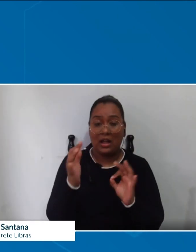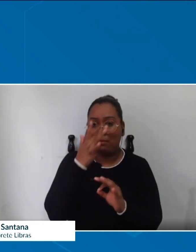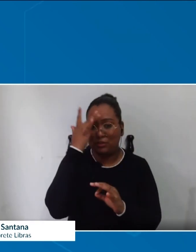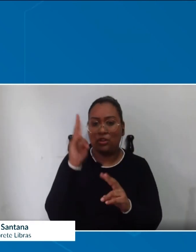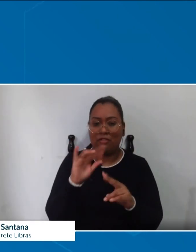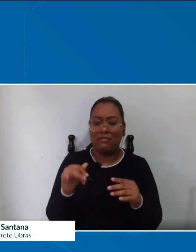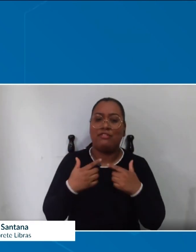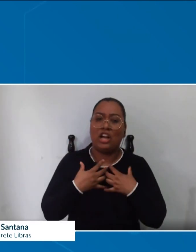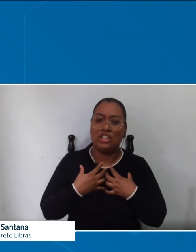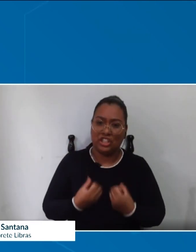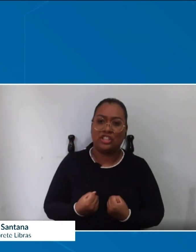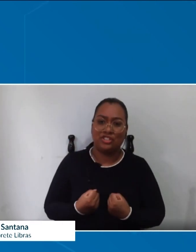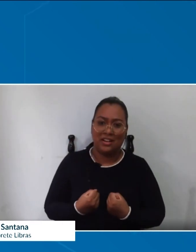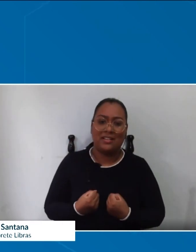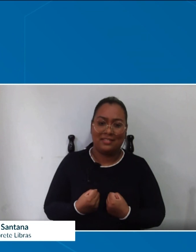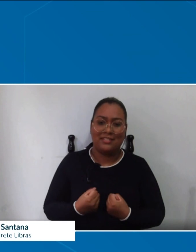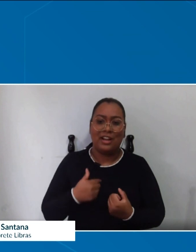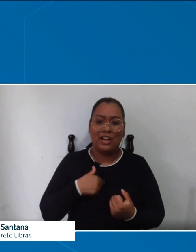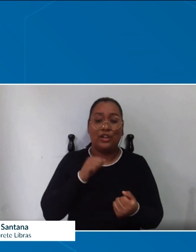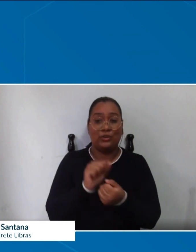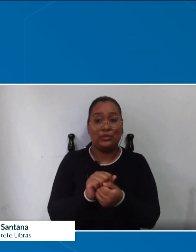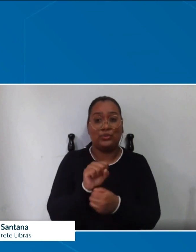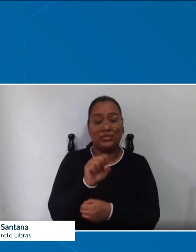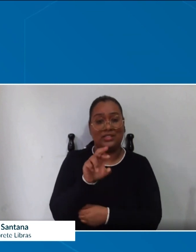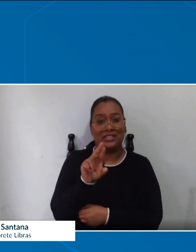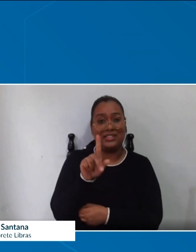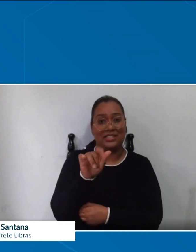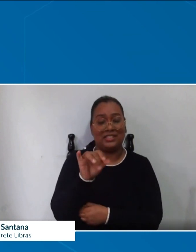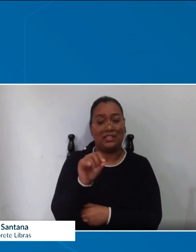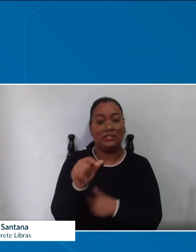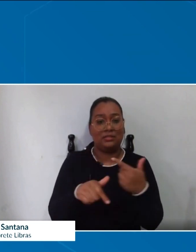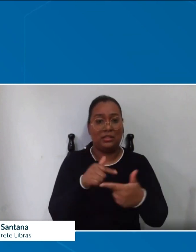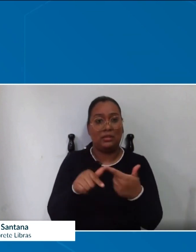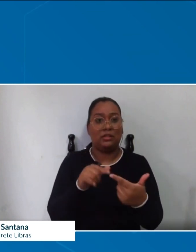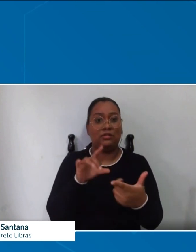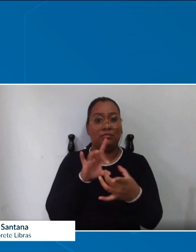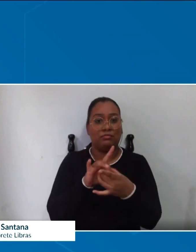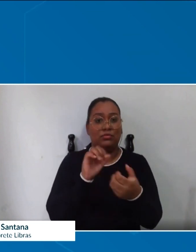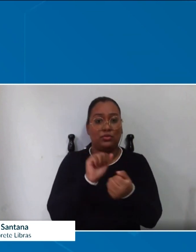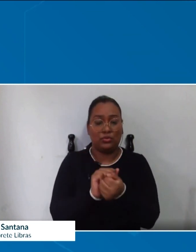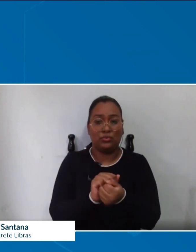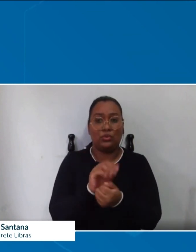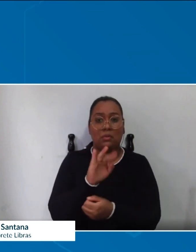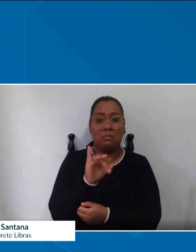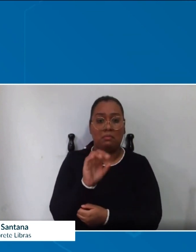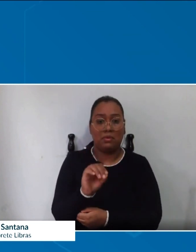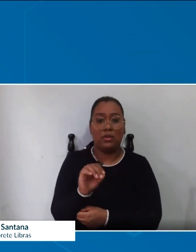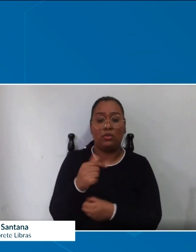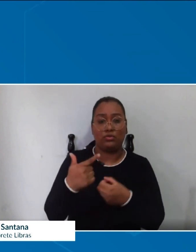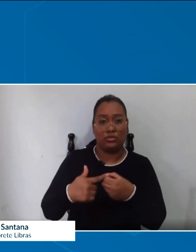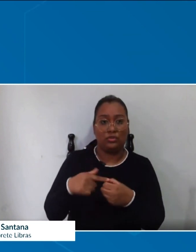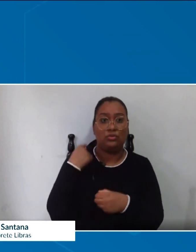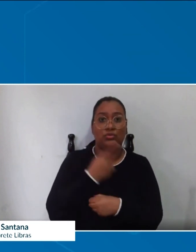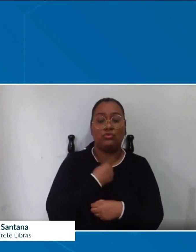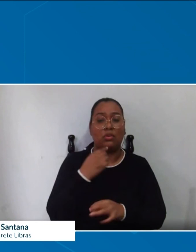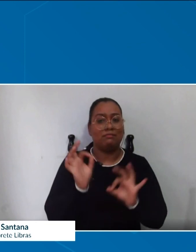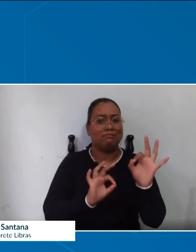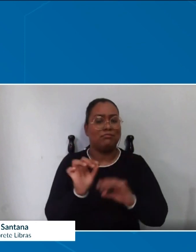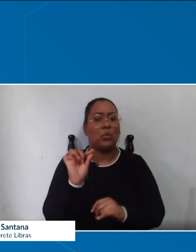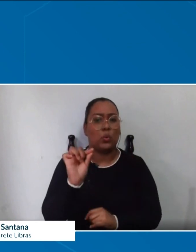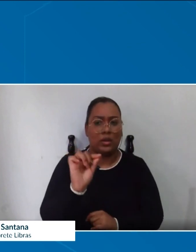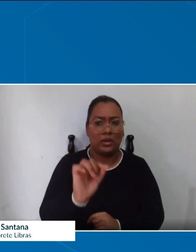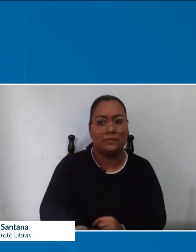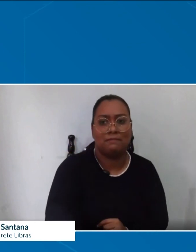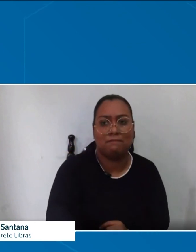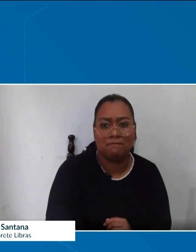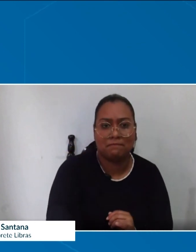verdade. Eu e o Sérgio fazemos parte da Rede Brasileira de Tecnologia do Biodiesel, e uma das coisas que nós estamos fazendo, por exemplo, aquele óleo